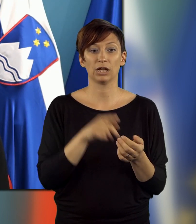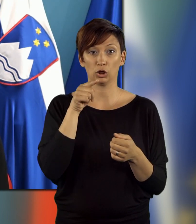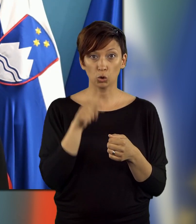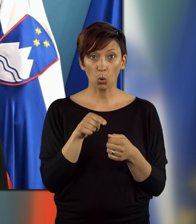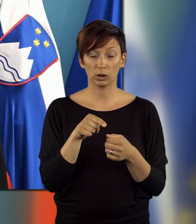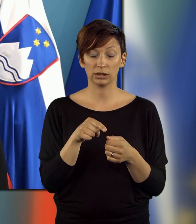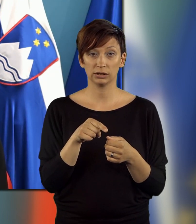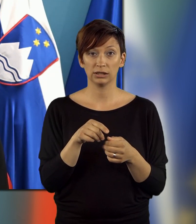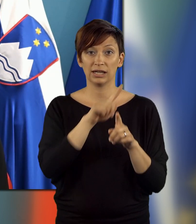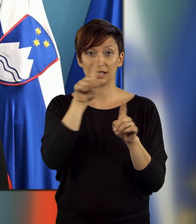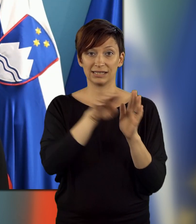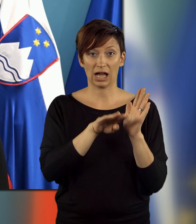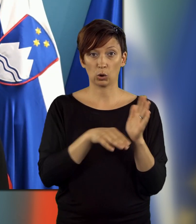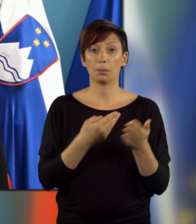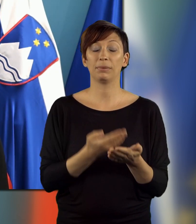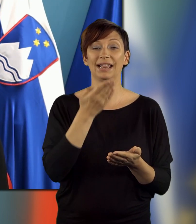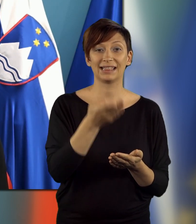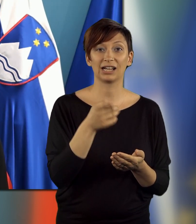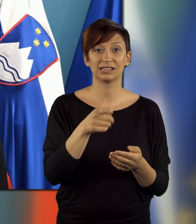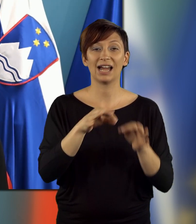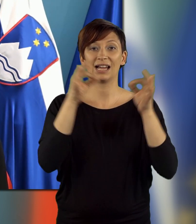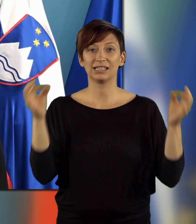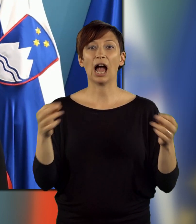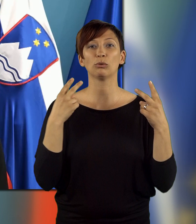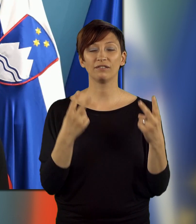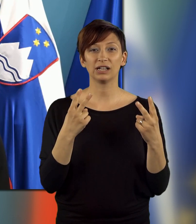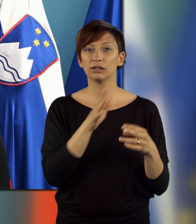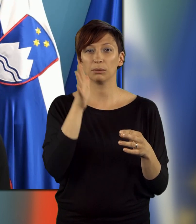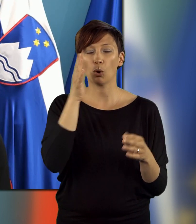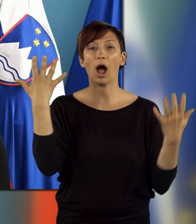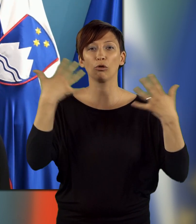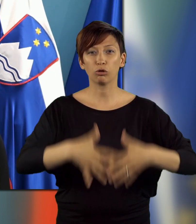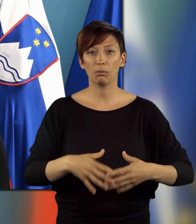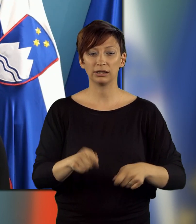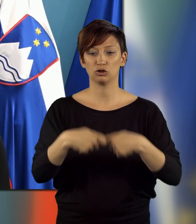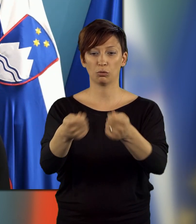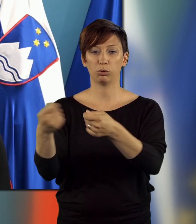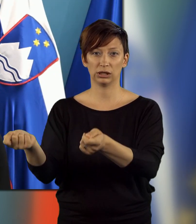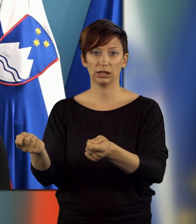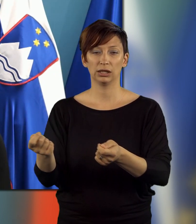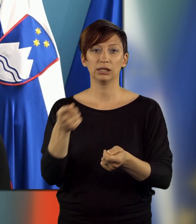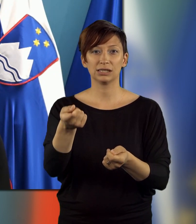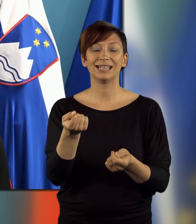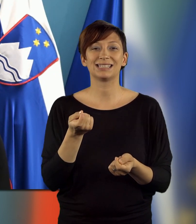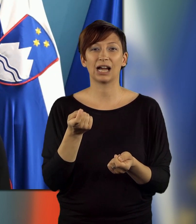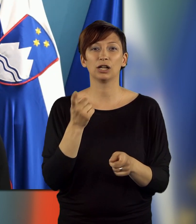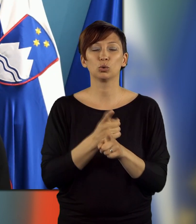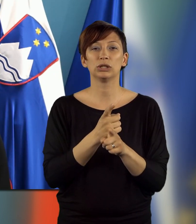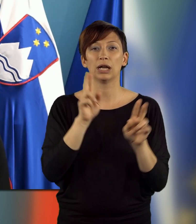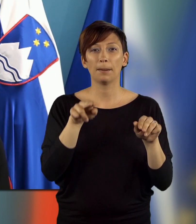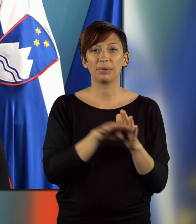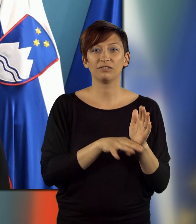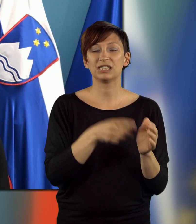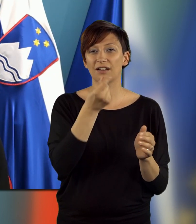Tokrat zakon predlaga, da javna veljavnost ne bo avtomatično podeljena in iz nje izhajajoča tudi